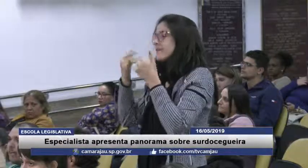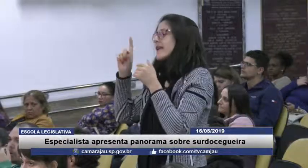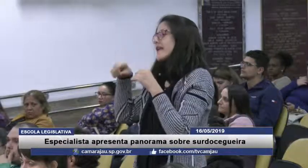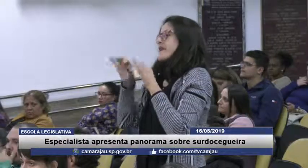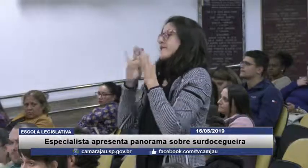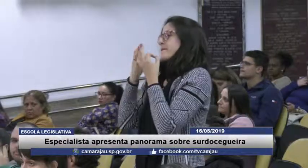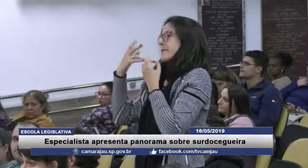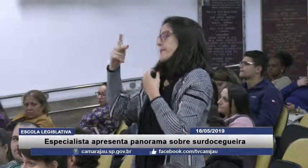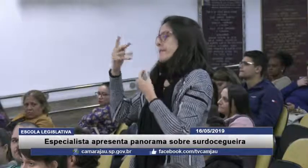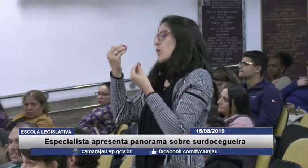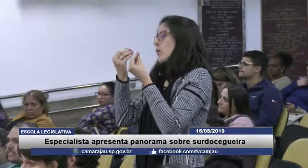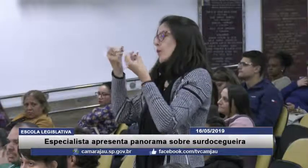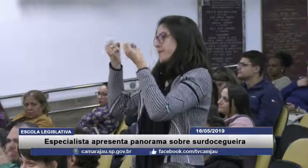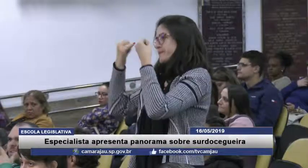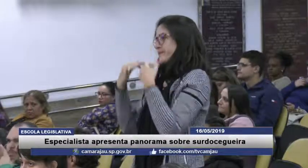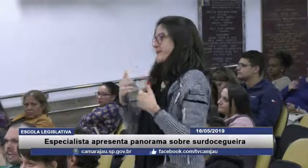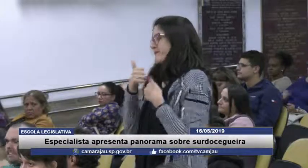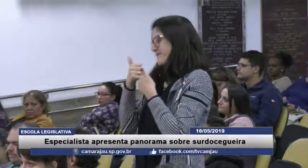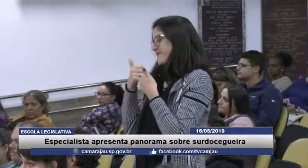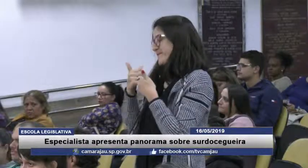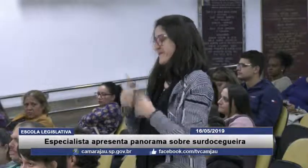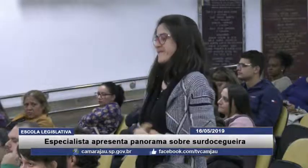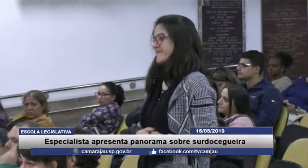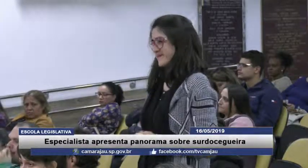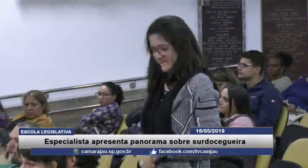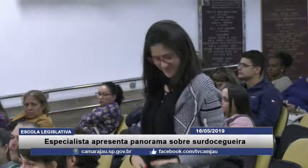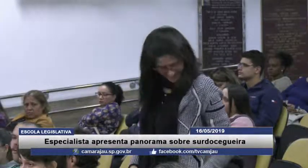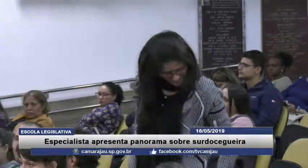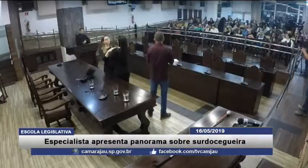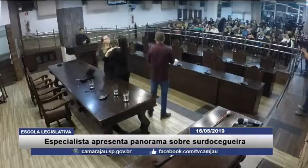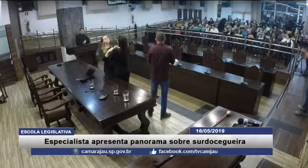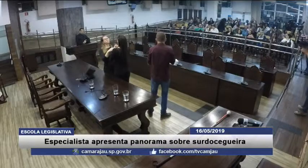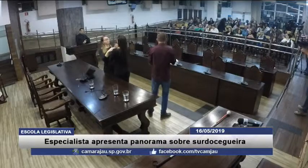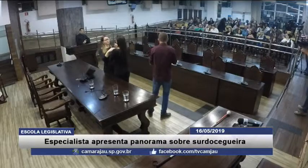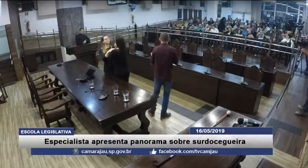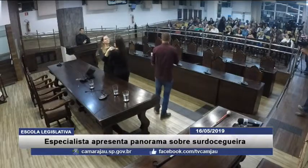Então, eu gostaria, se você puder me explicar, principalmente a questão, então, da sua família.